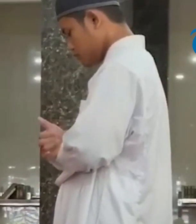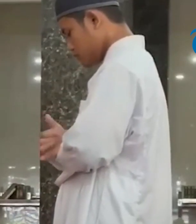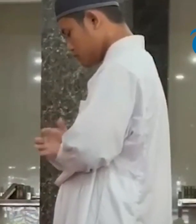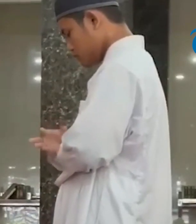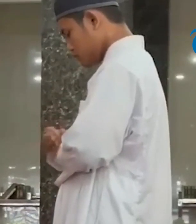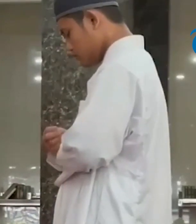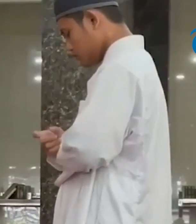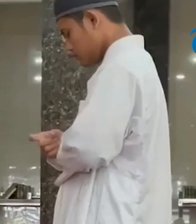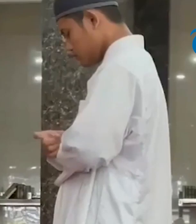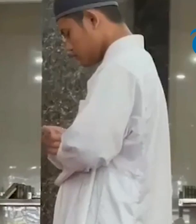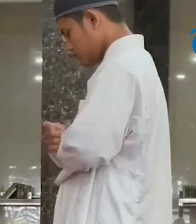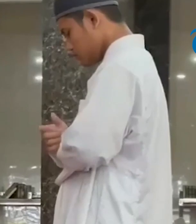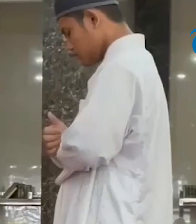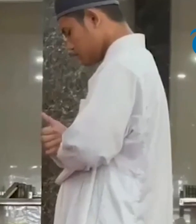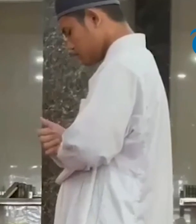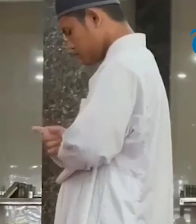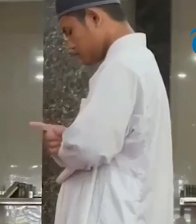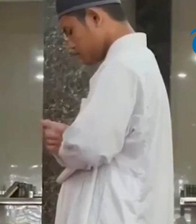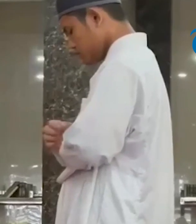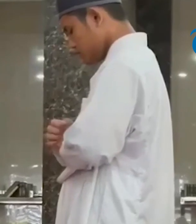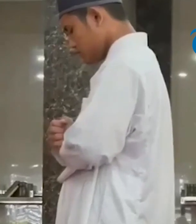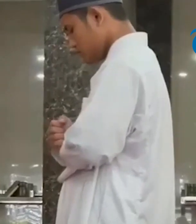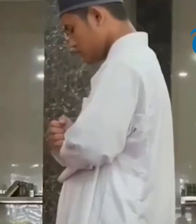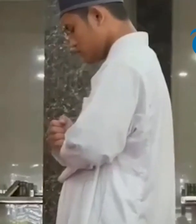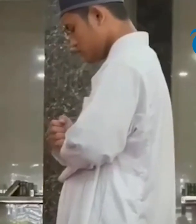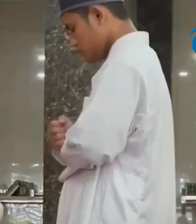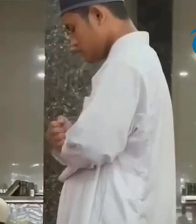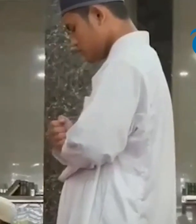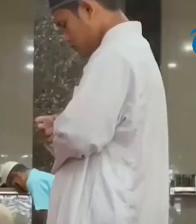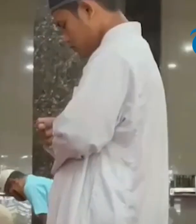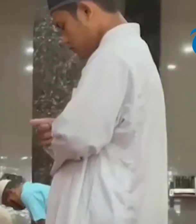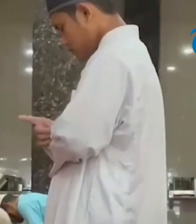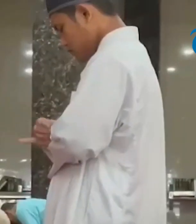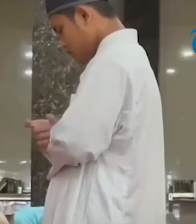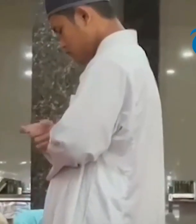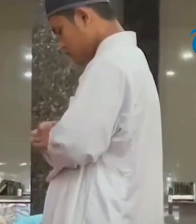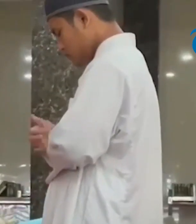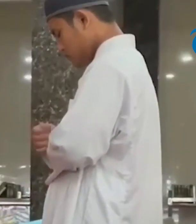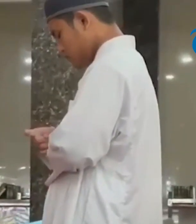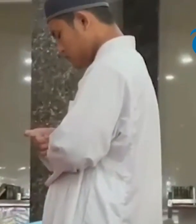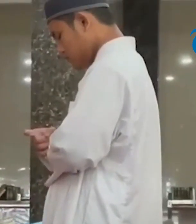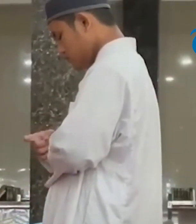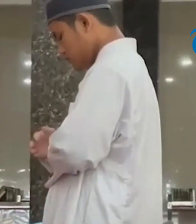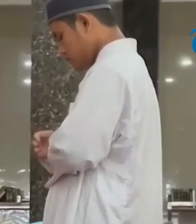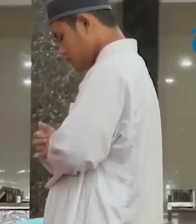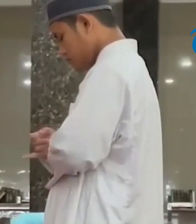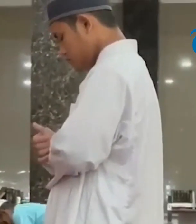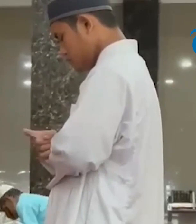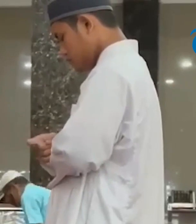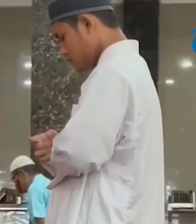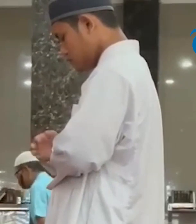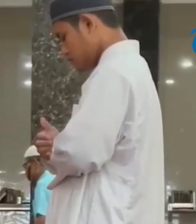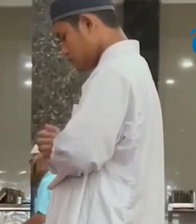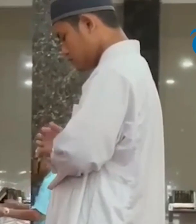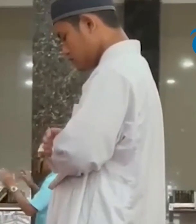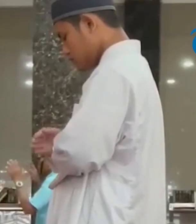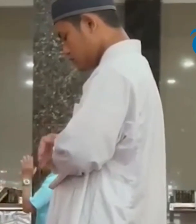tunarungu saat salat teman tuli yang hafal surah al-fatihah apabila salat mereka mengisyaratkan bacaan al-fatihah yang merupakan salah satu